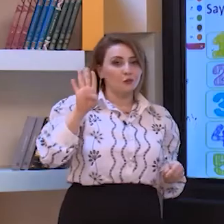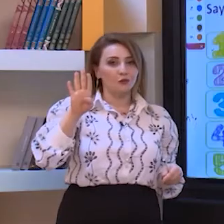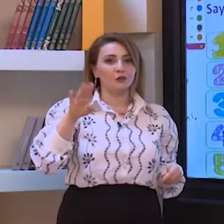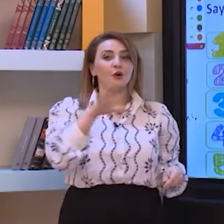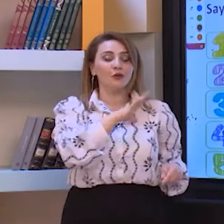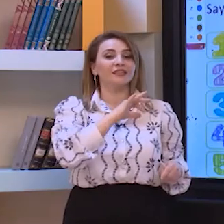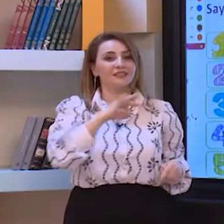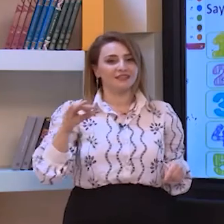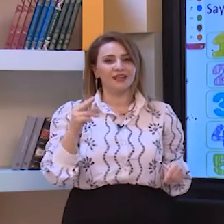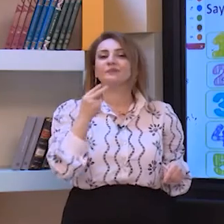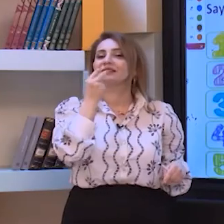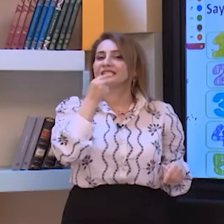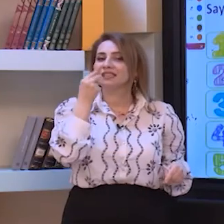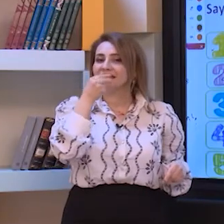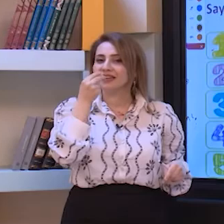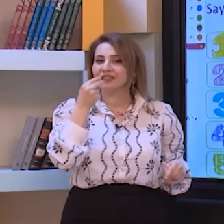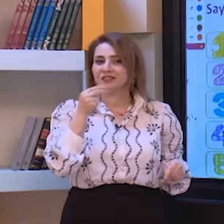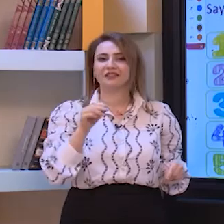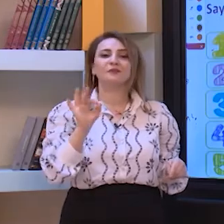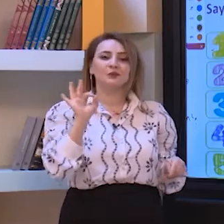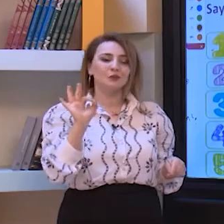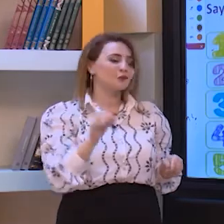4 olan isə çiyələkdir. Düzdür.